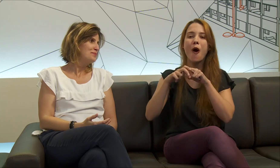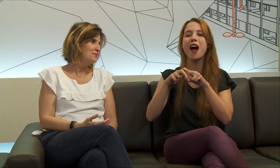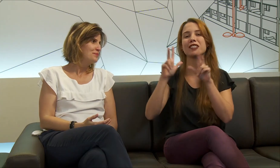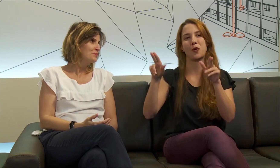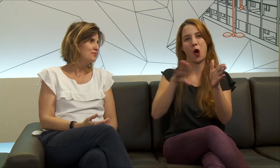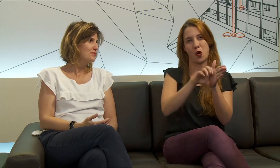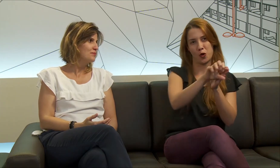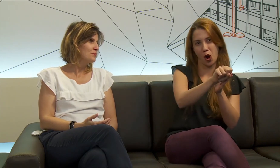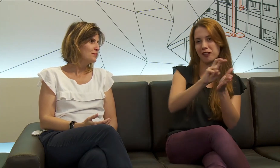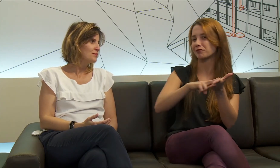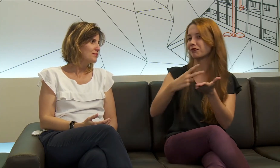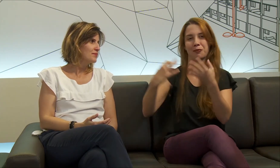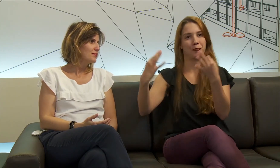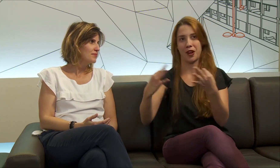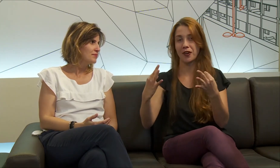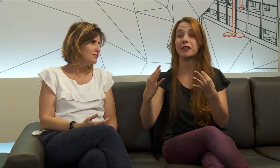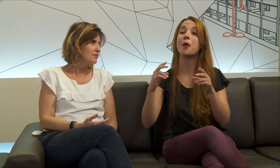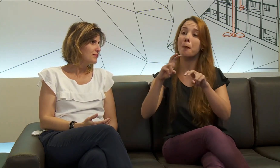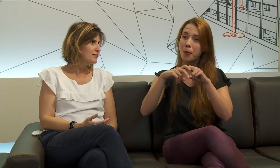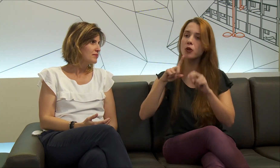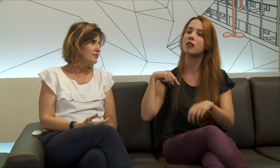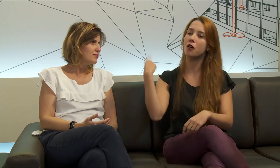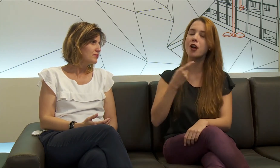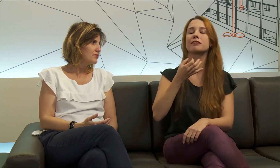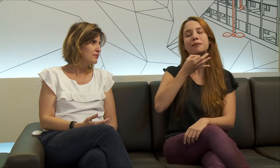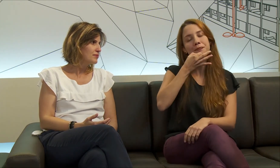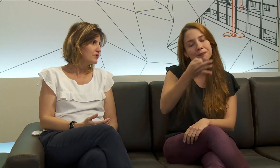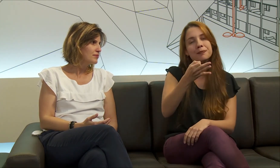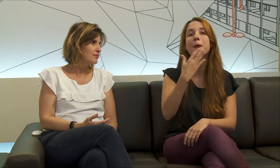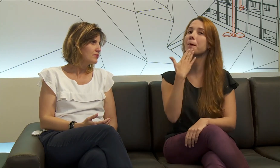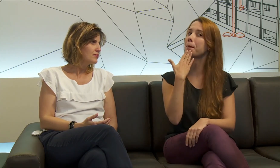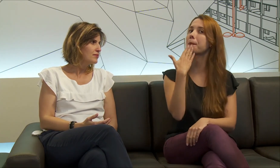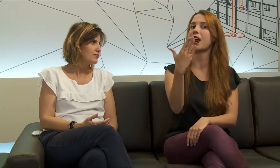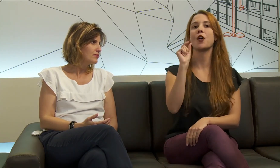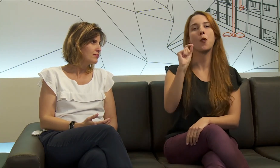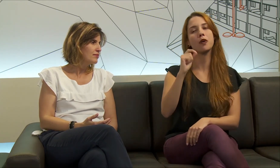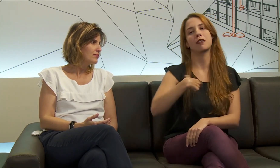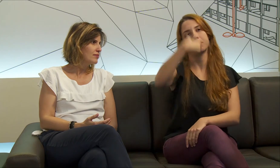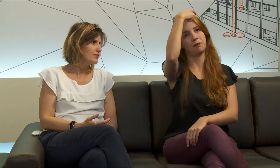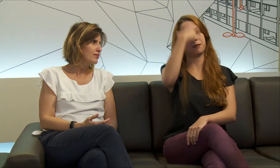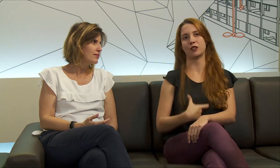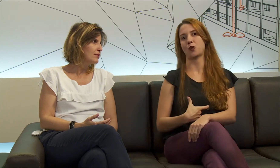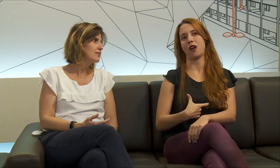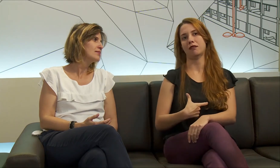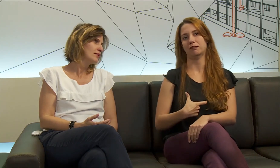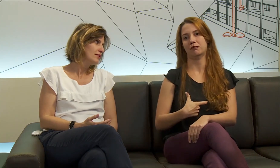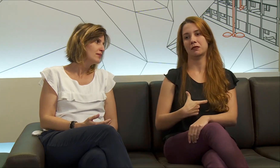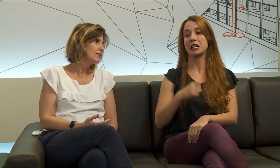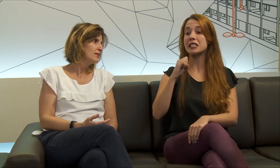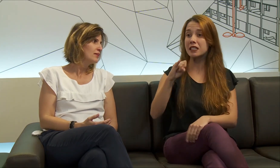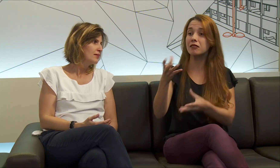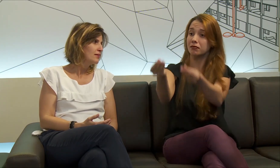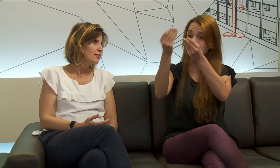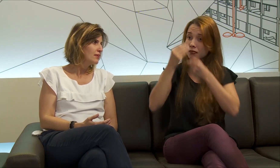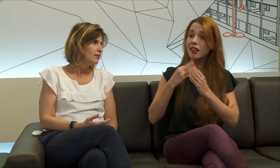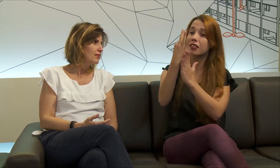que nós temos alguns problemas, assim como teríamos se formos falar do Google Tradutor, porque é